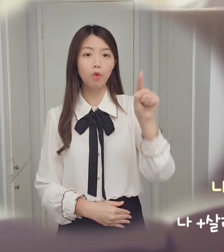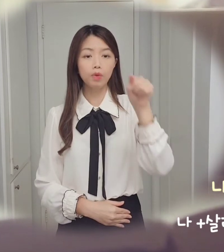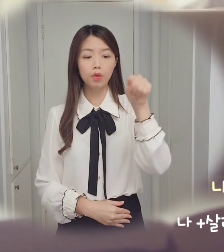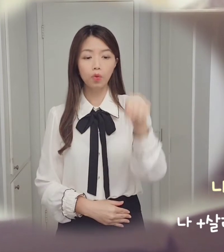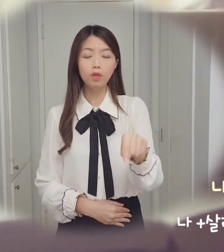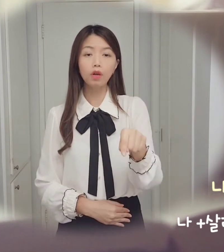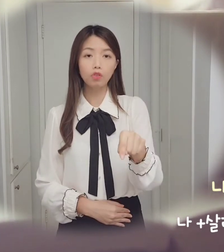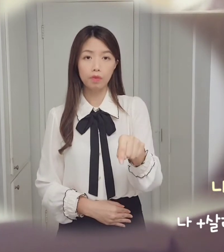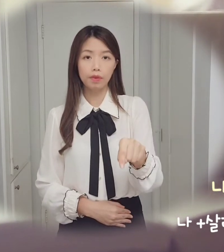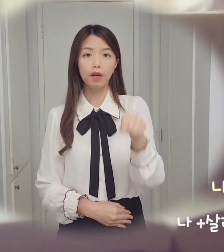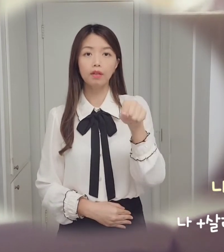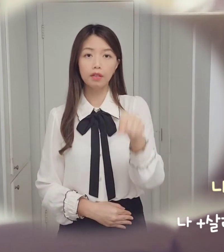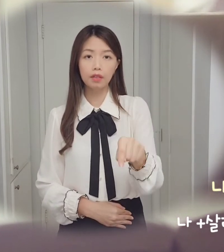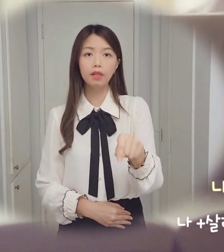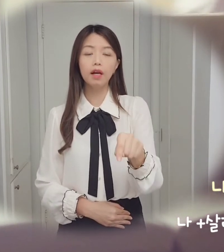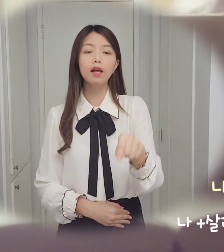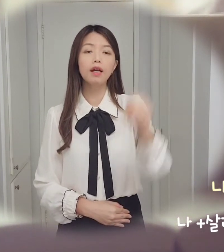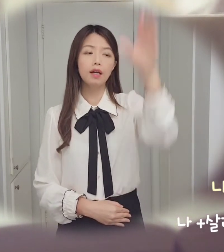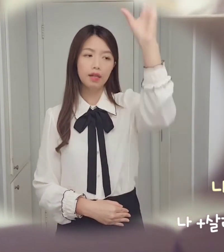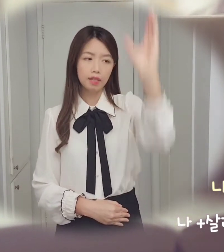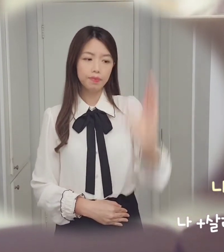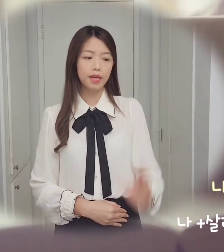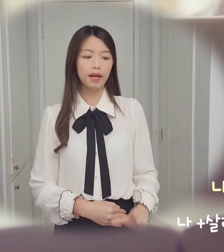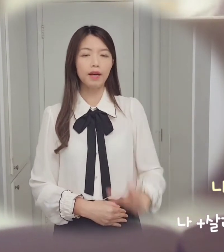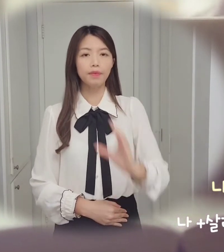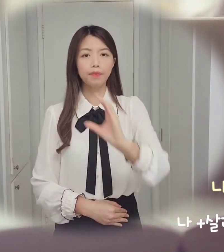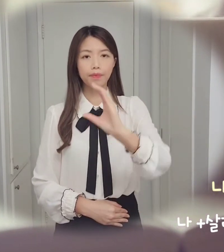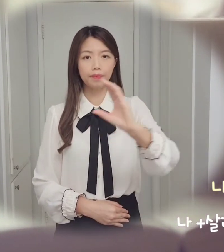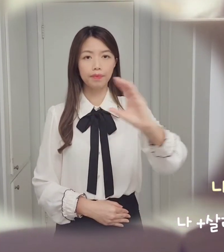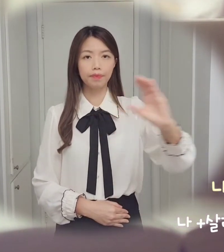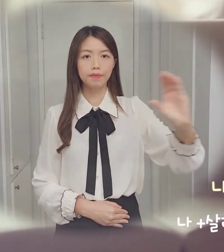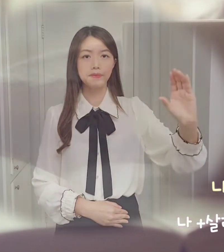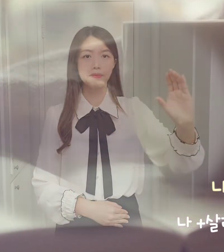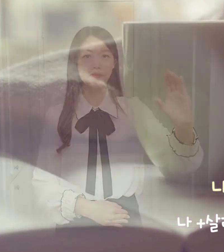그것 할 때 검지를 꼭 찍어주시면 돼요. 그 십자가.